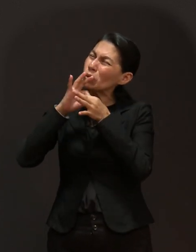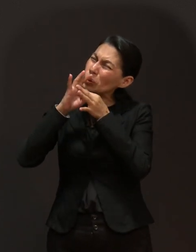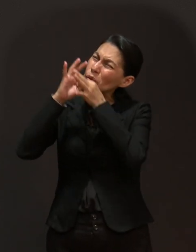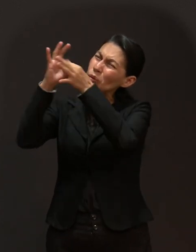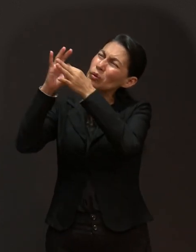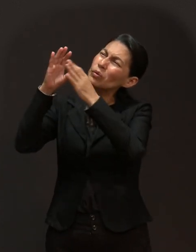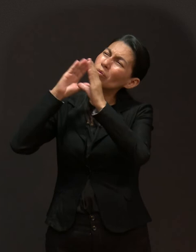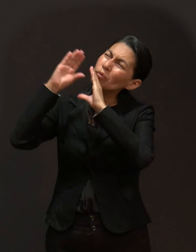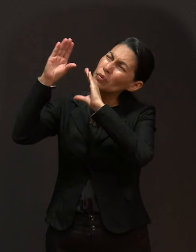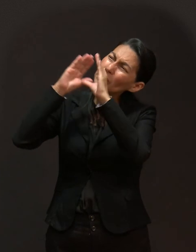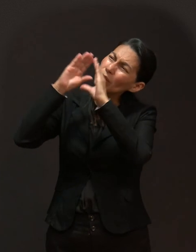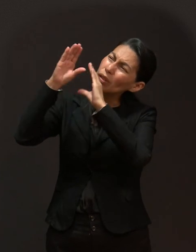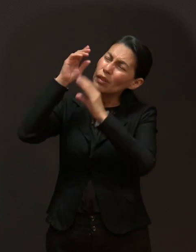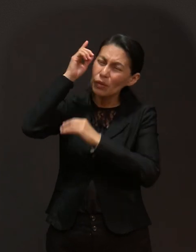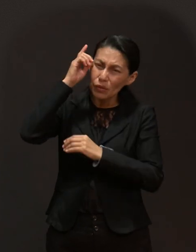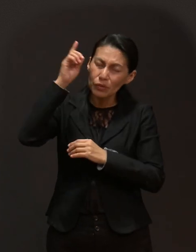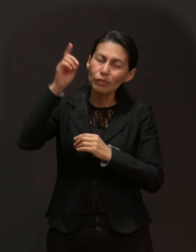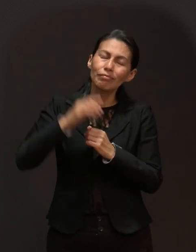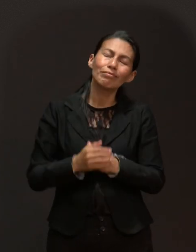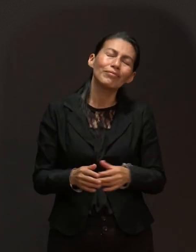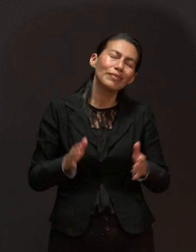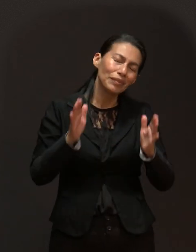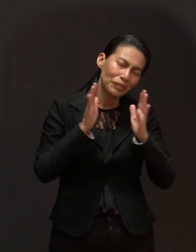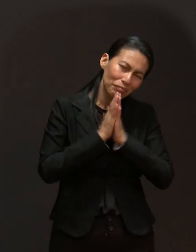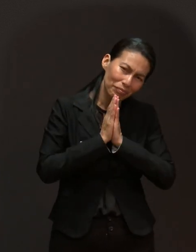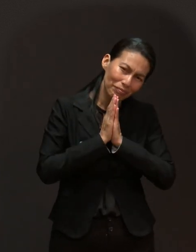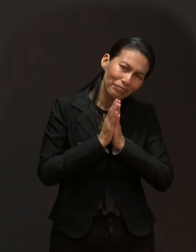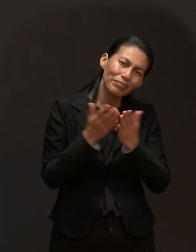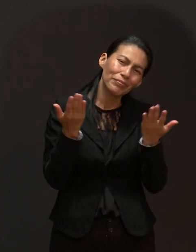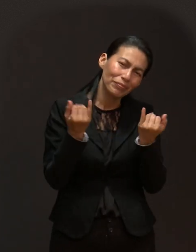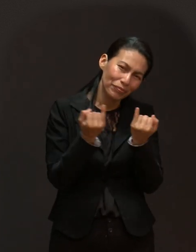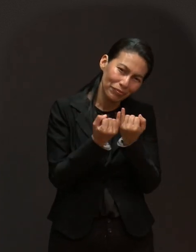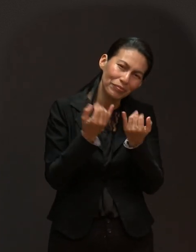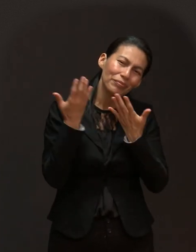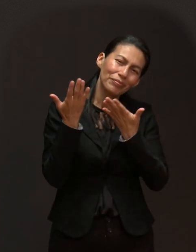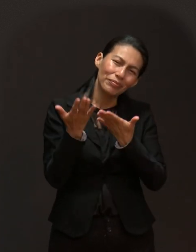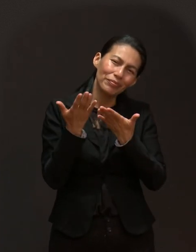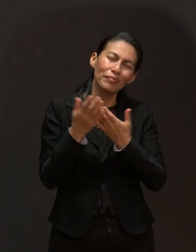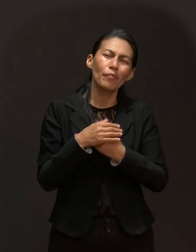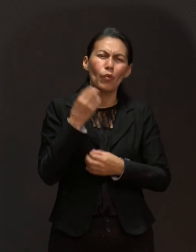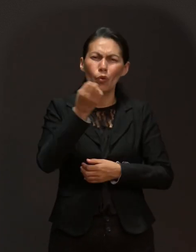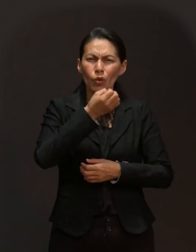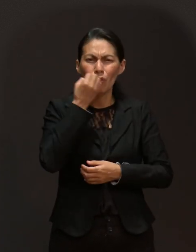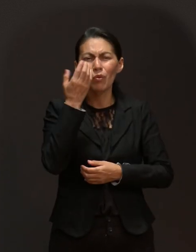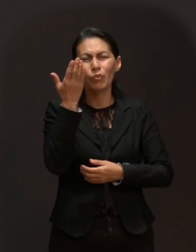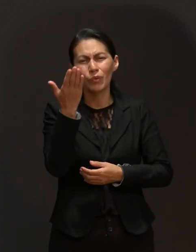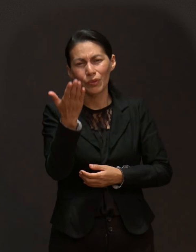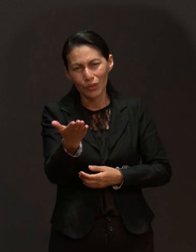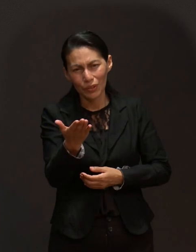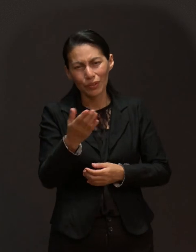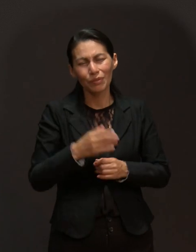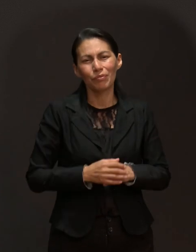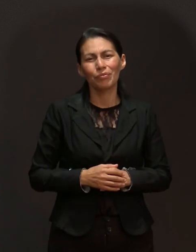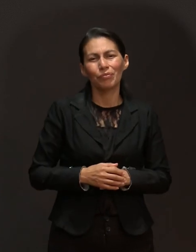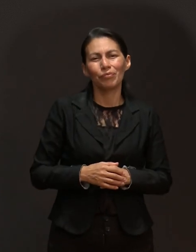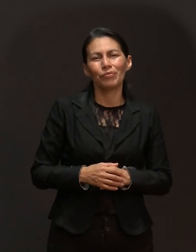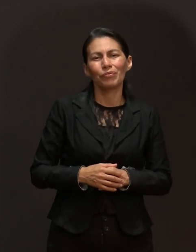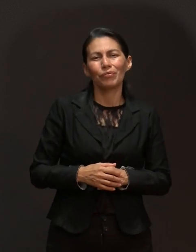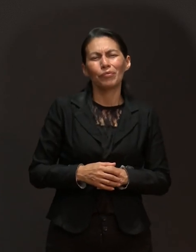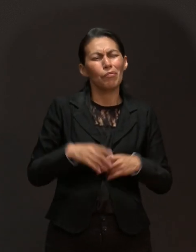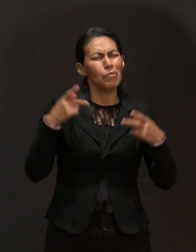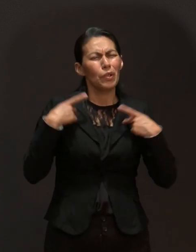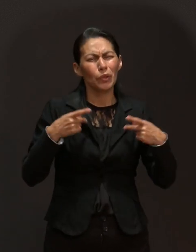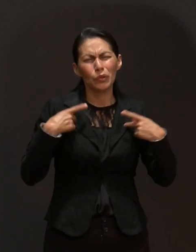Dios Amén María Lo deseamos Y estaremos orando Por eso mismo Y no solo por ti